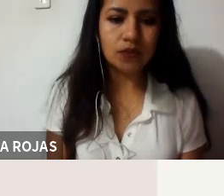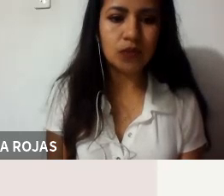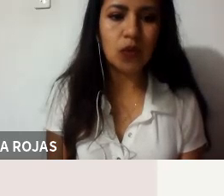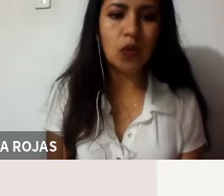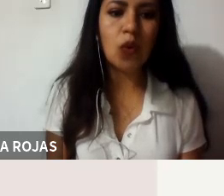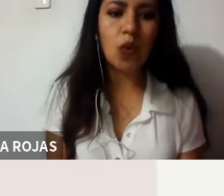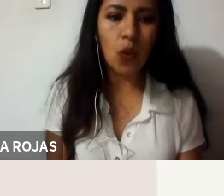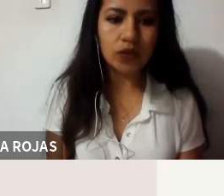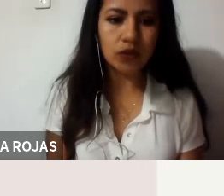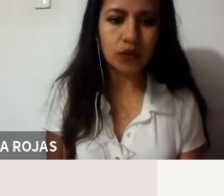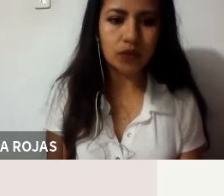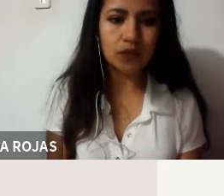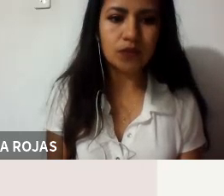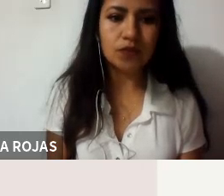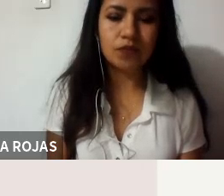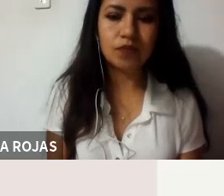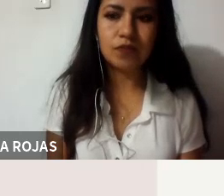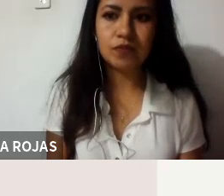¿Cuándo? ¿Cuándo?